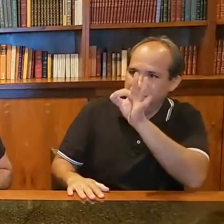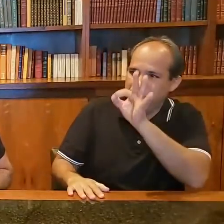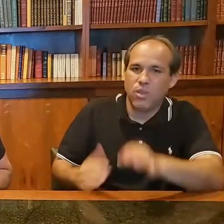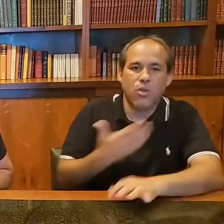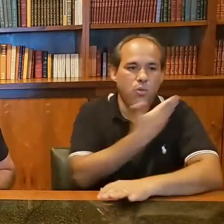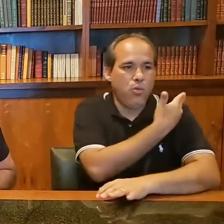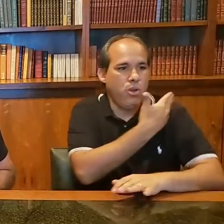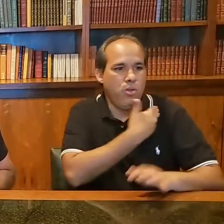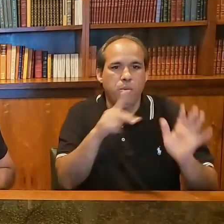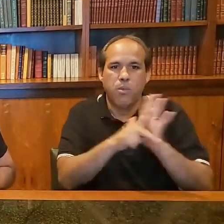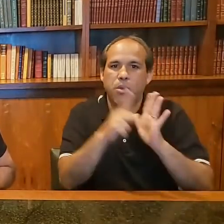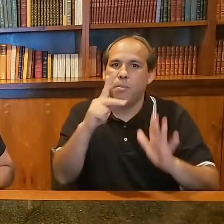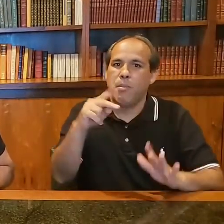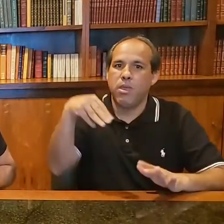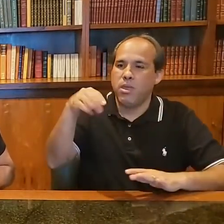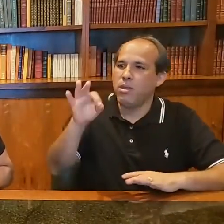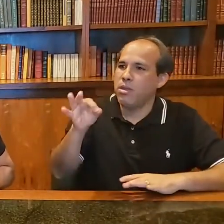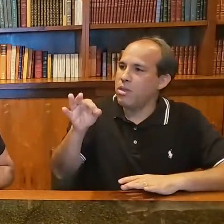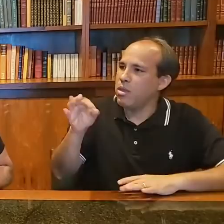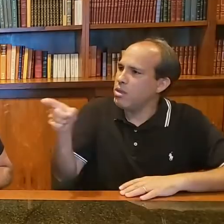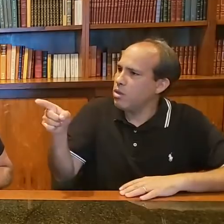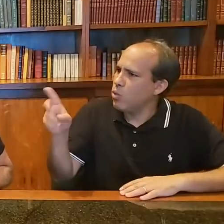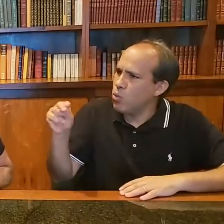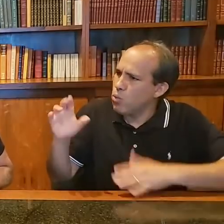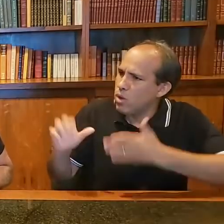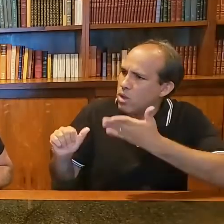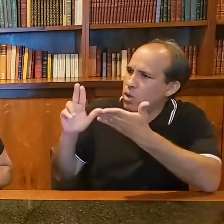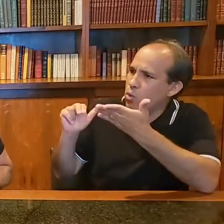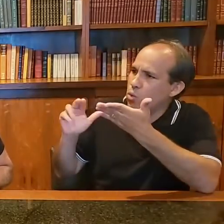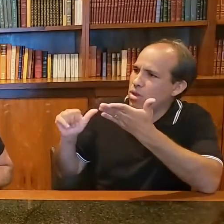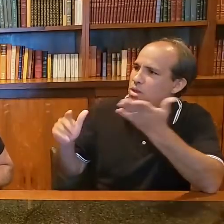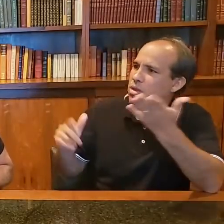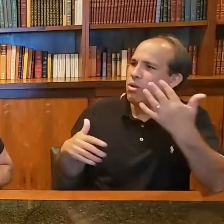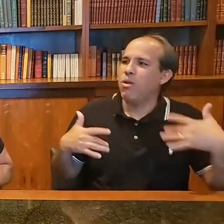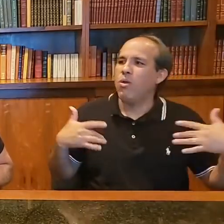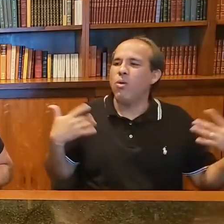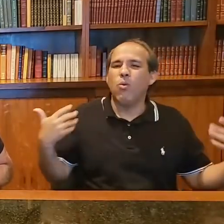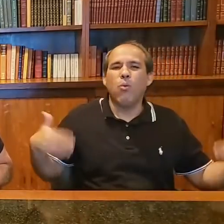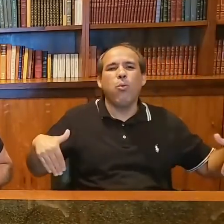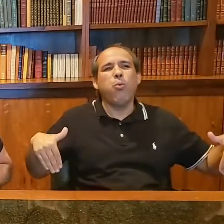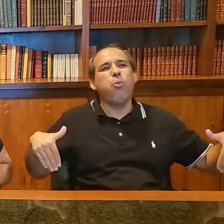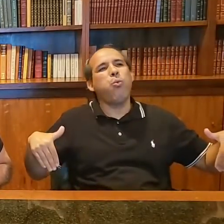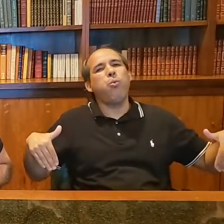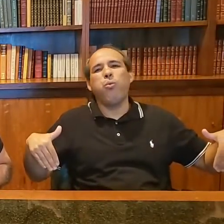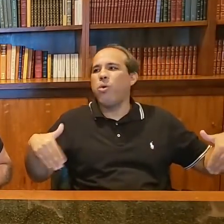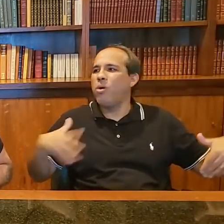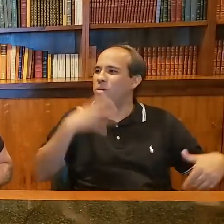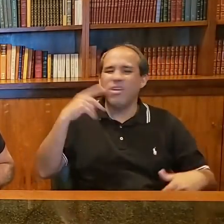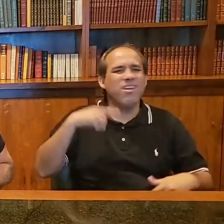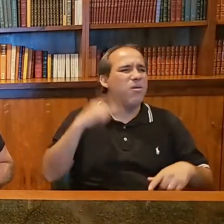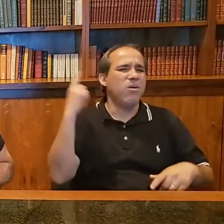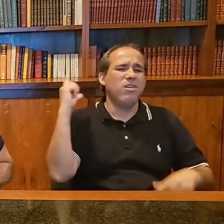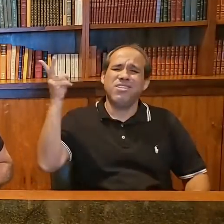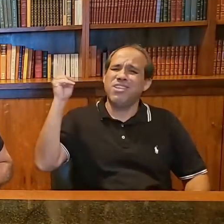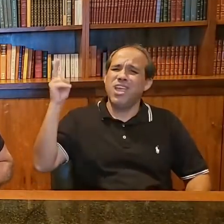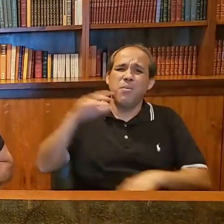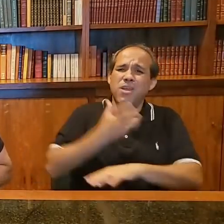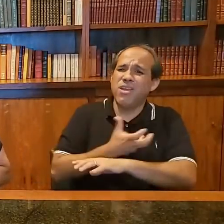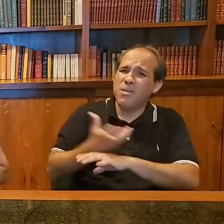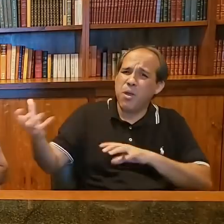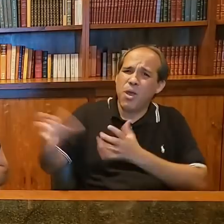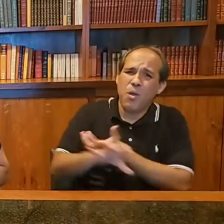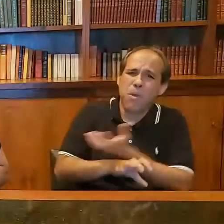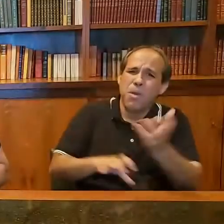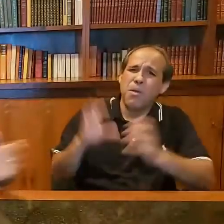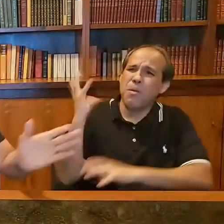coronel da Polícia Militar? Não, tá gravatinha, hein? Eu só tava no mato. Só vivia no mato aí? O Força Especial vivia no